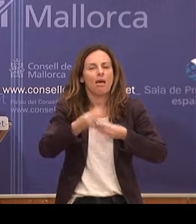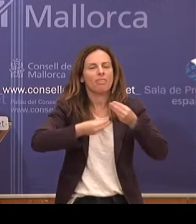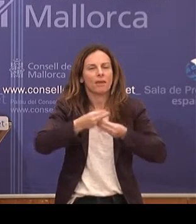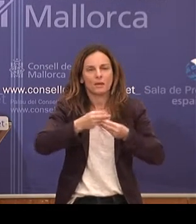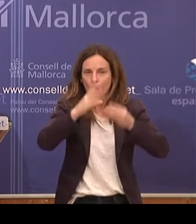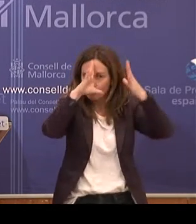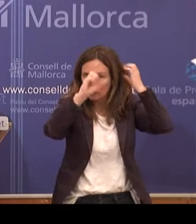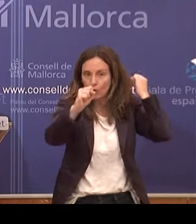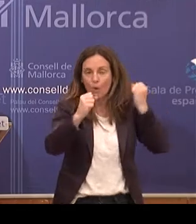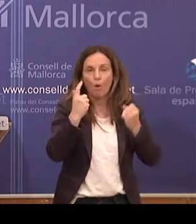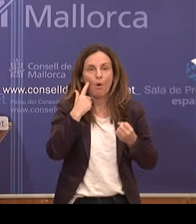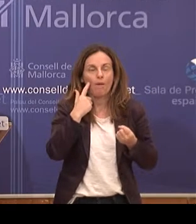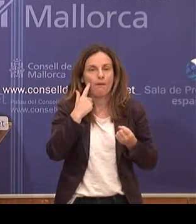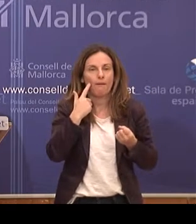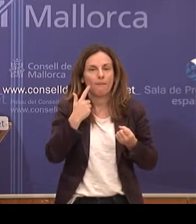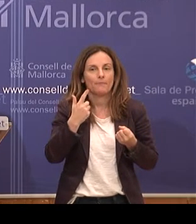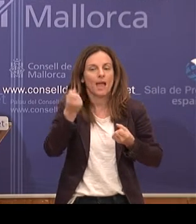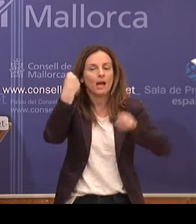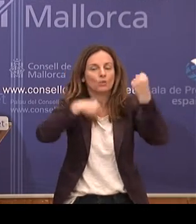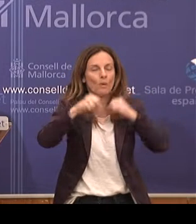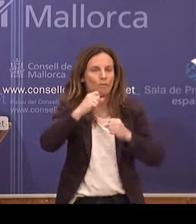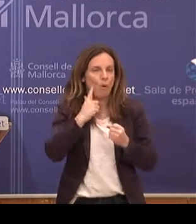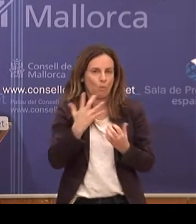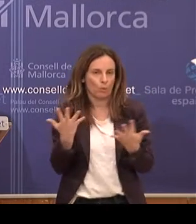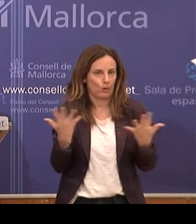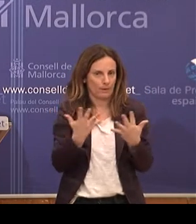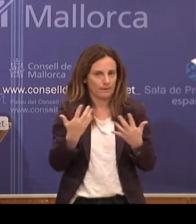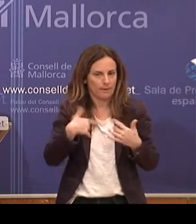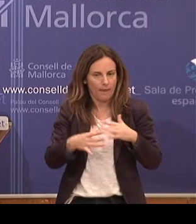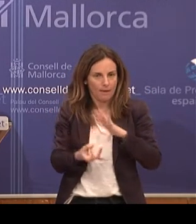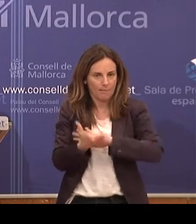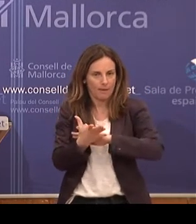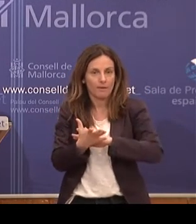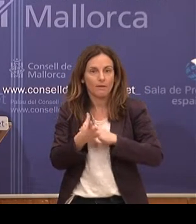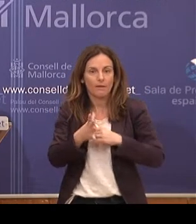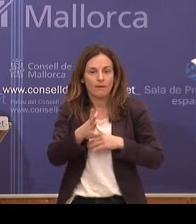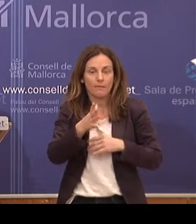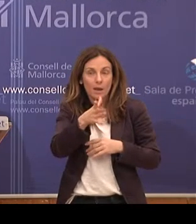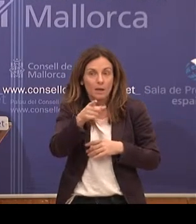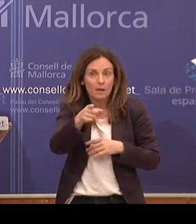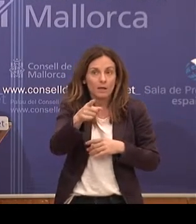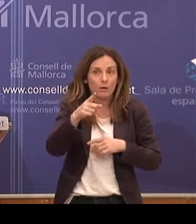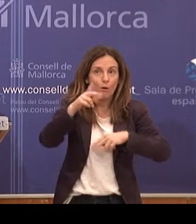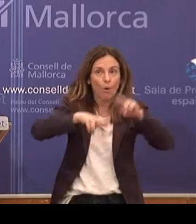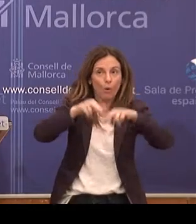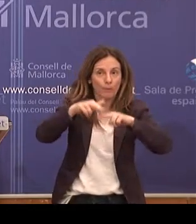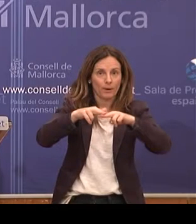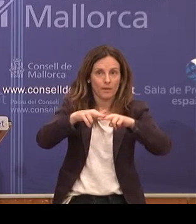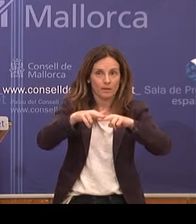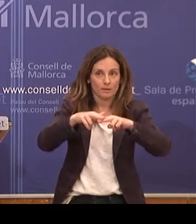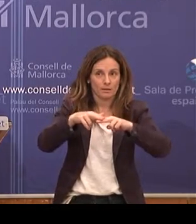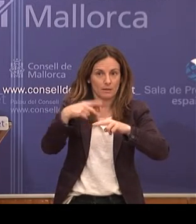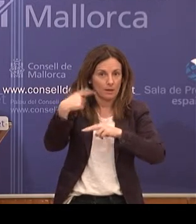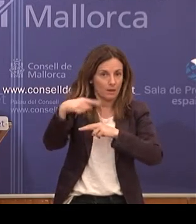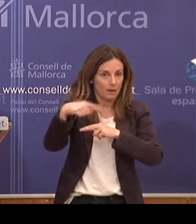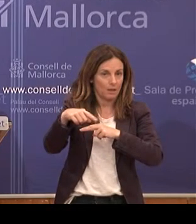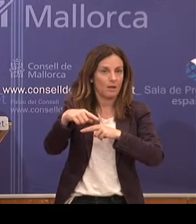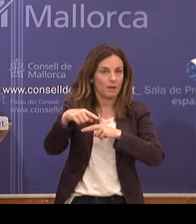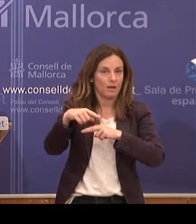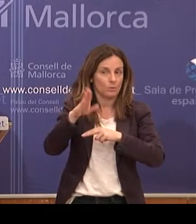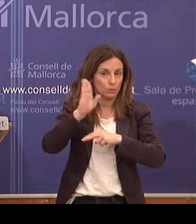sis places noves, sis incorporacions noves també de personal jurídic per donar sortida